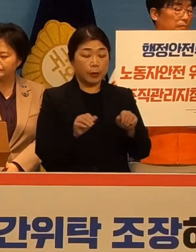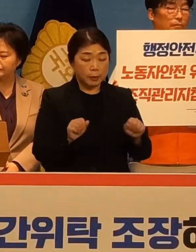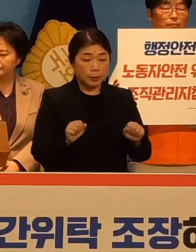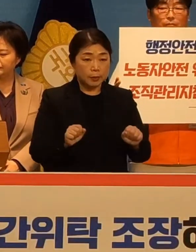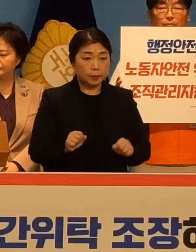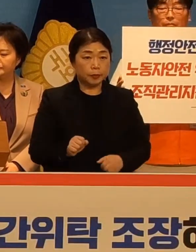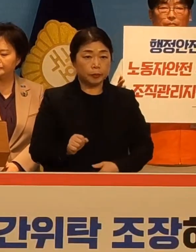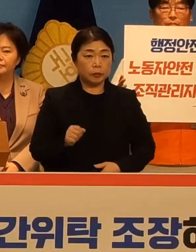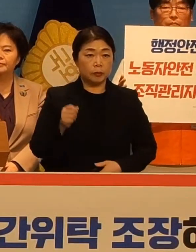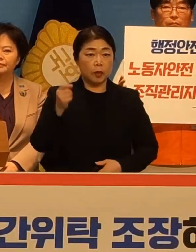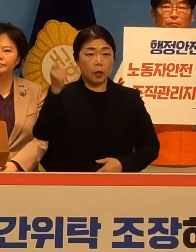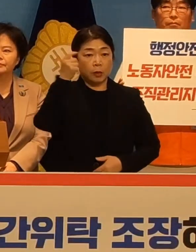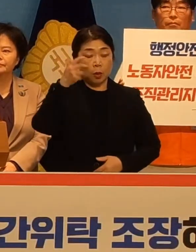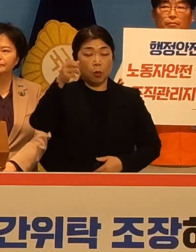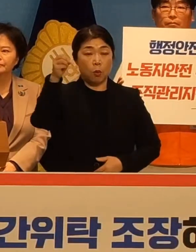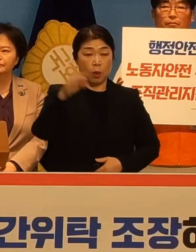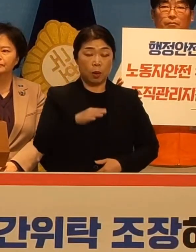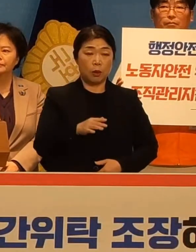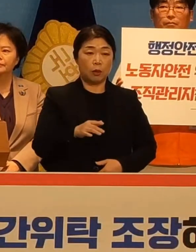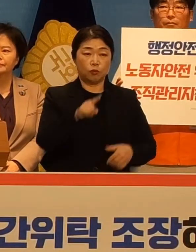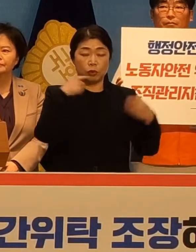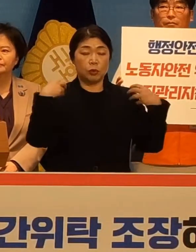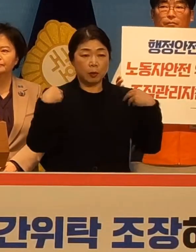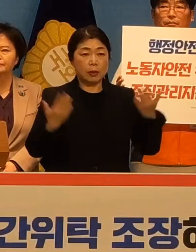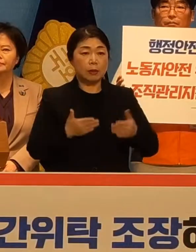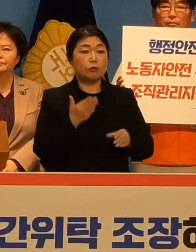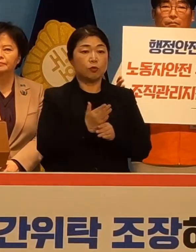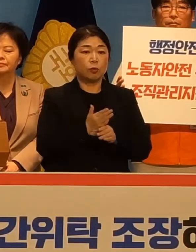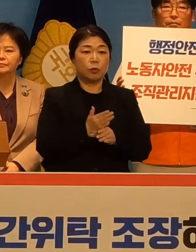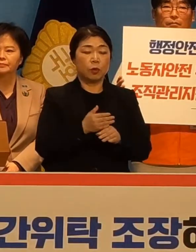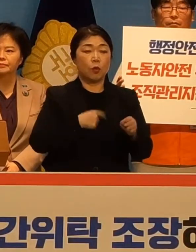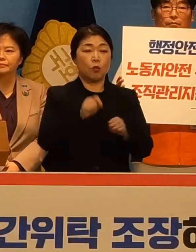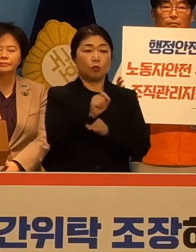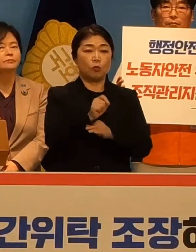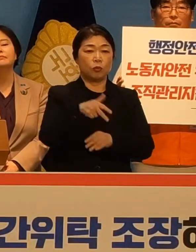안녕하십니까. 영광군청에서 근무하고 있는 고무직 정재석입니다.